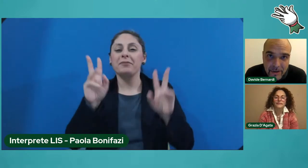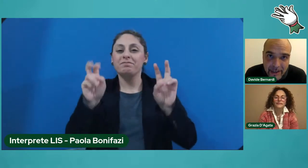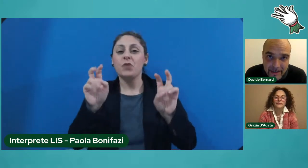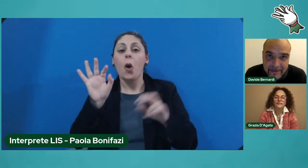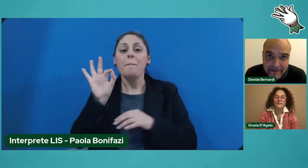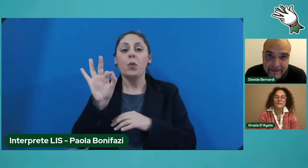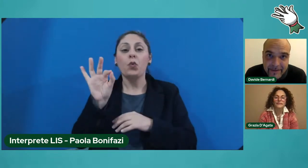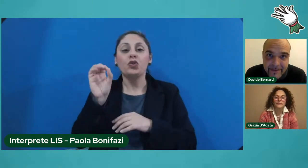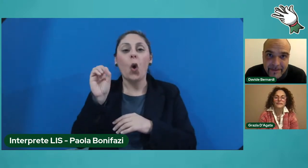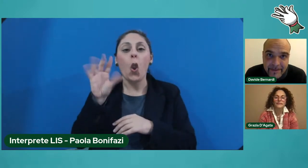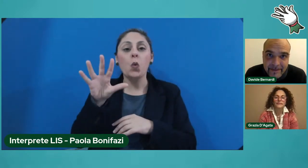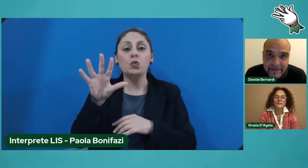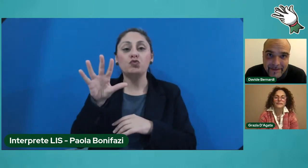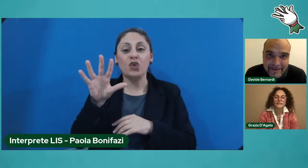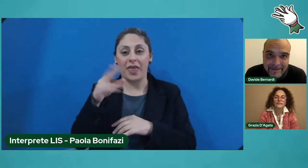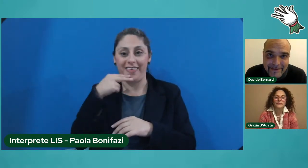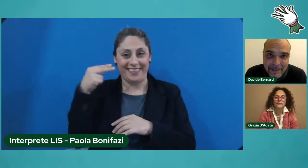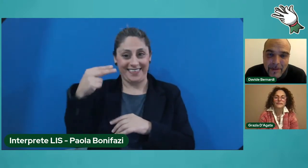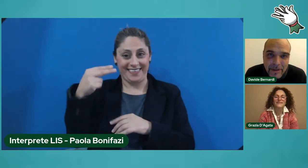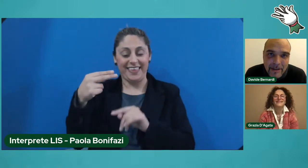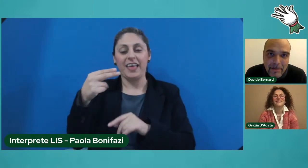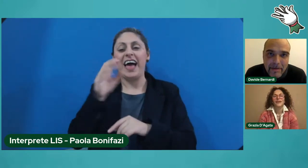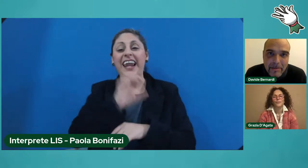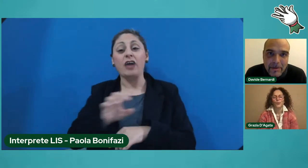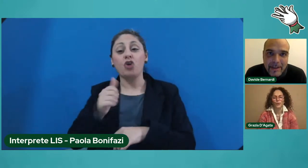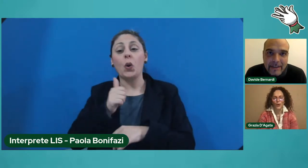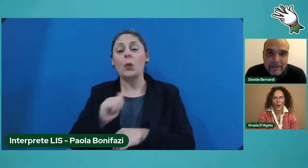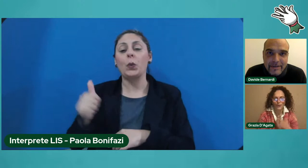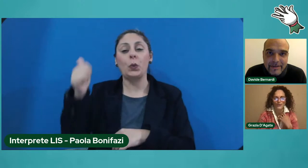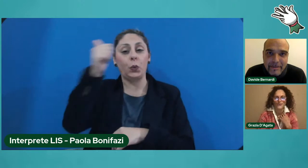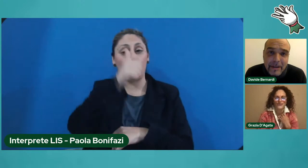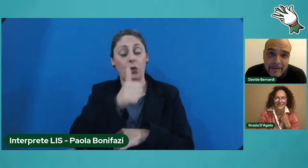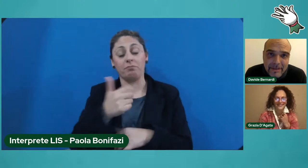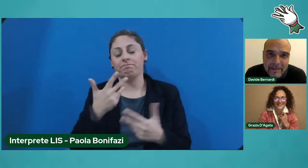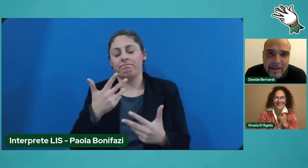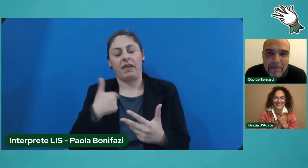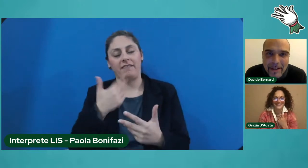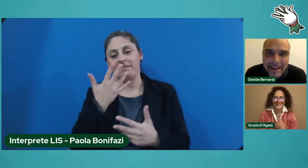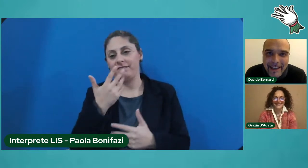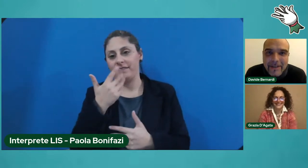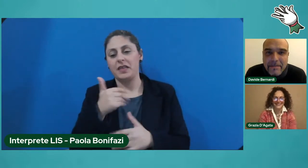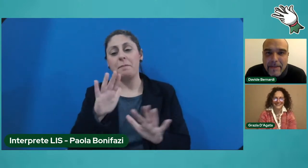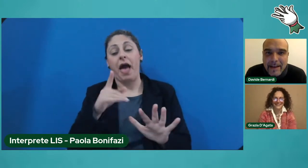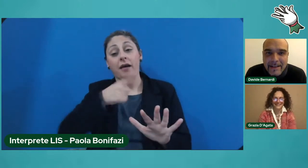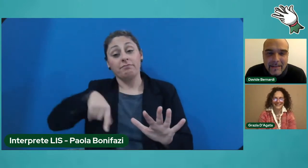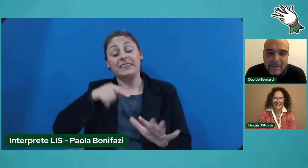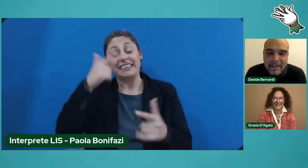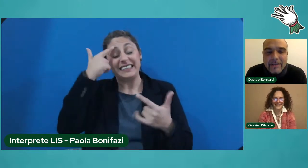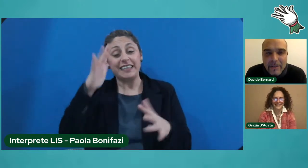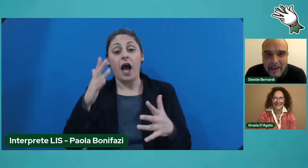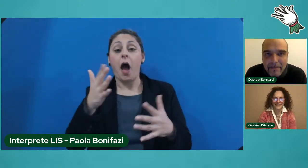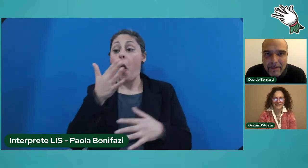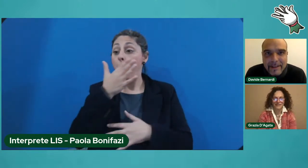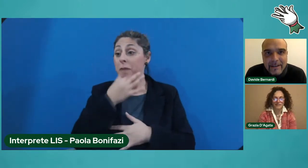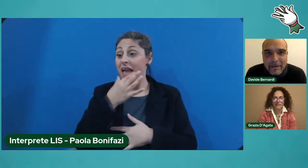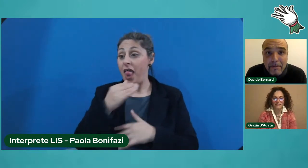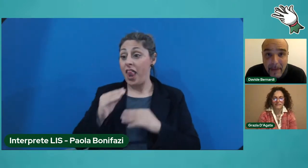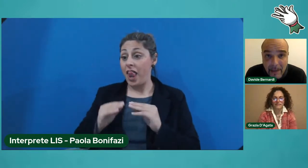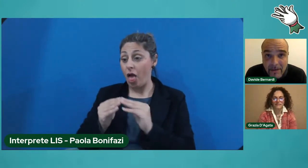regione. Ci piacerebbe proprio tanto. Però sappiamo che le cose belle serve tanto tempo e tanto impegno e